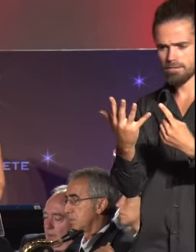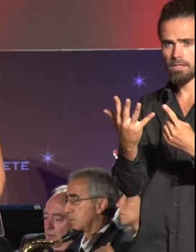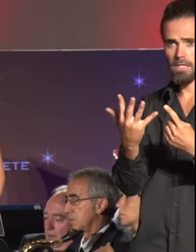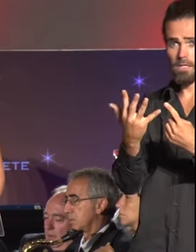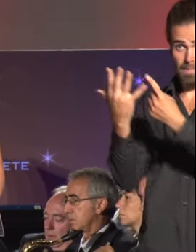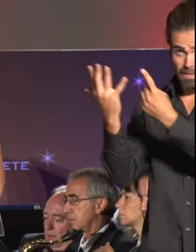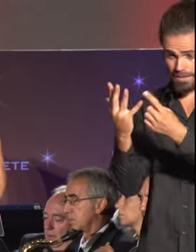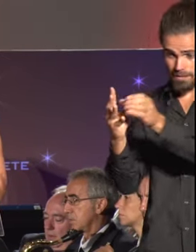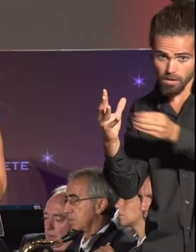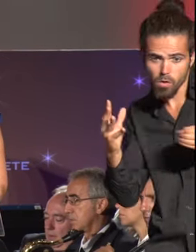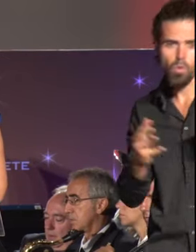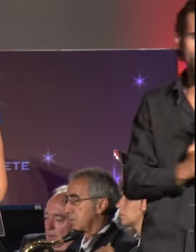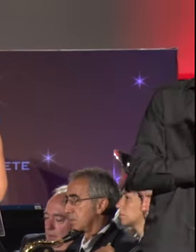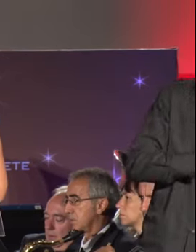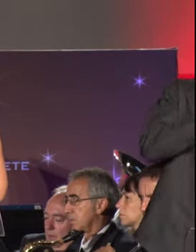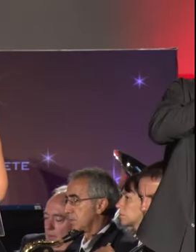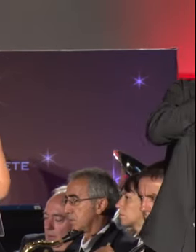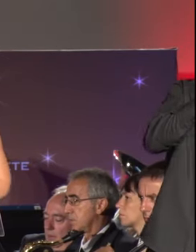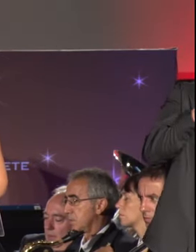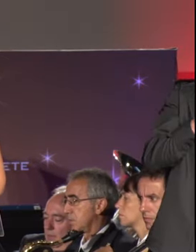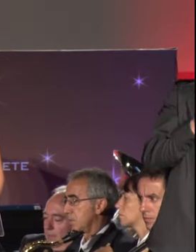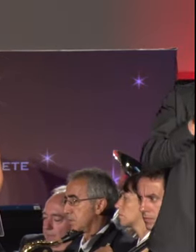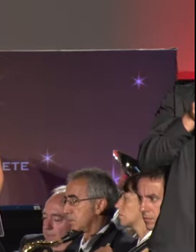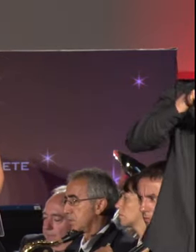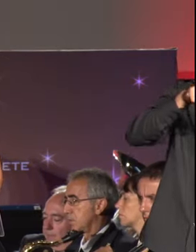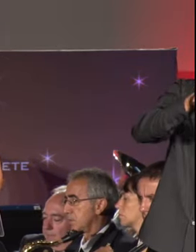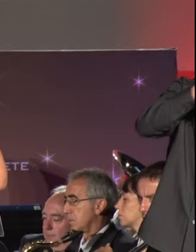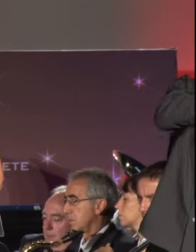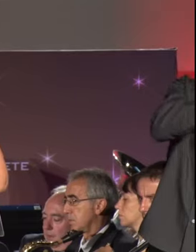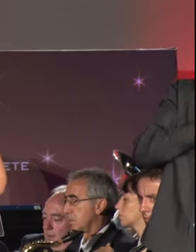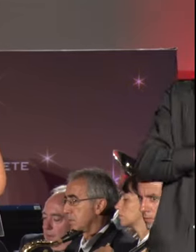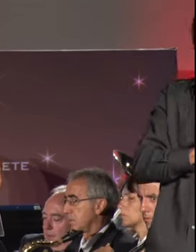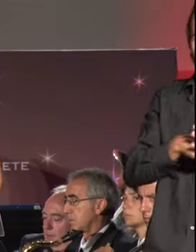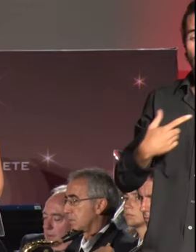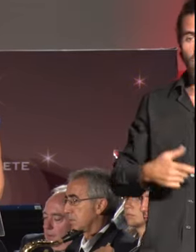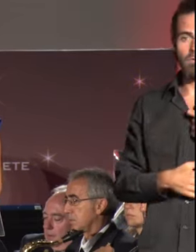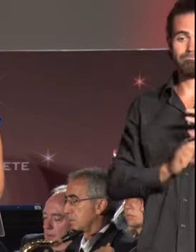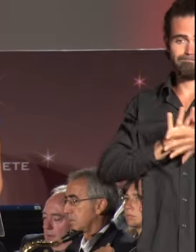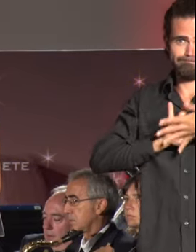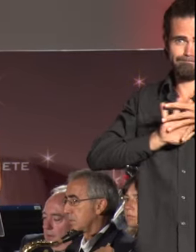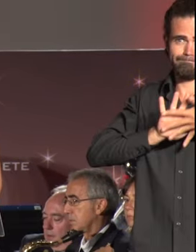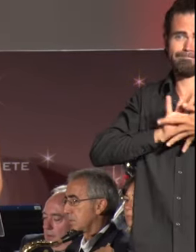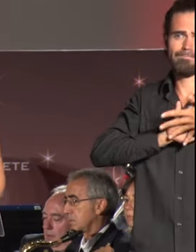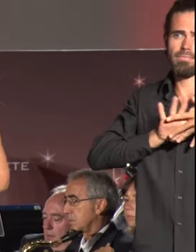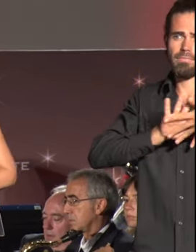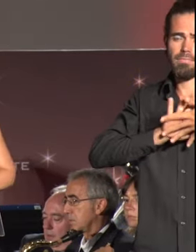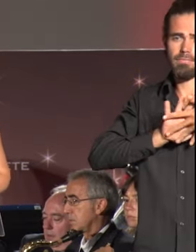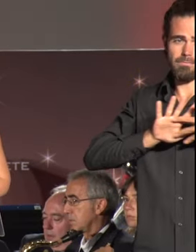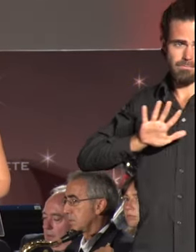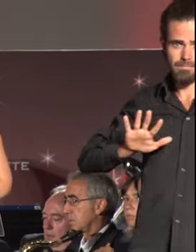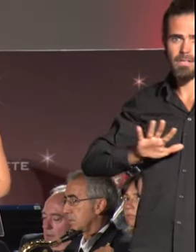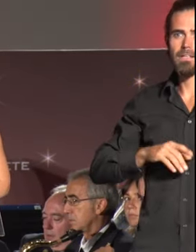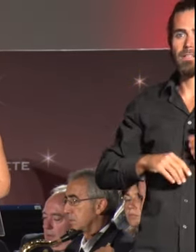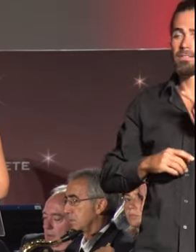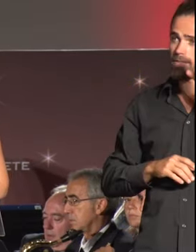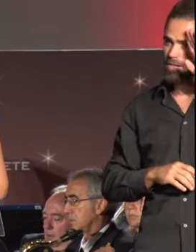hecho a título individual y la han formado. Bueno, ya llevo un ratito hablando y saludándoles, contándoles un poquito qué es esto de ser